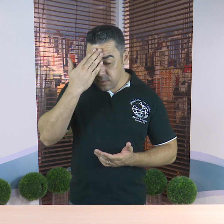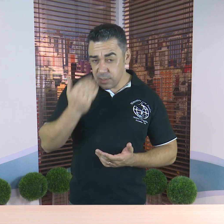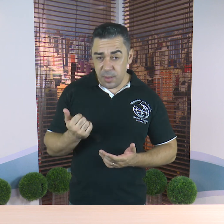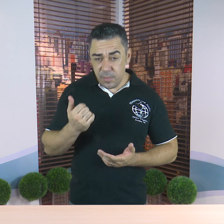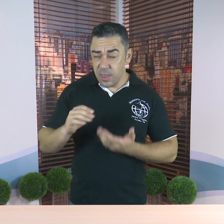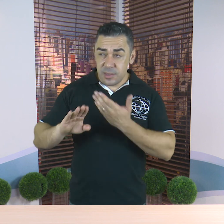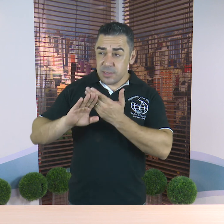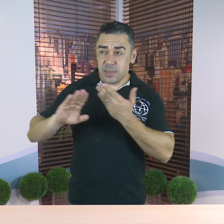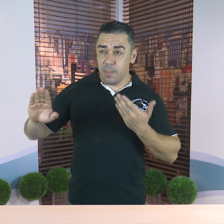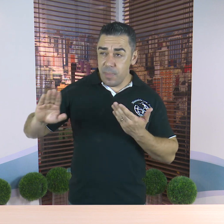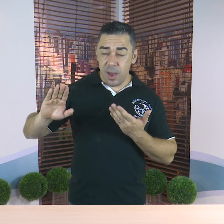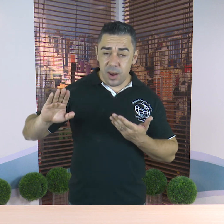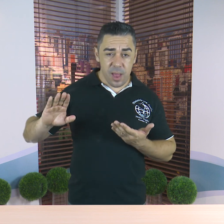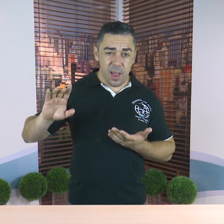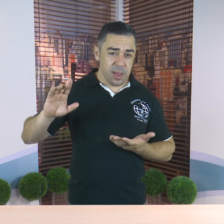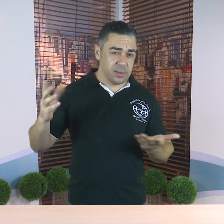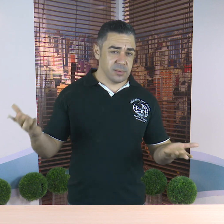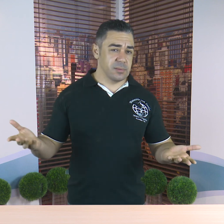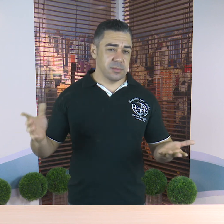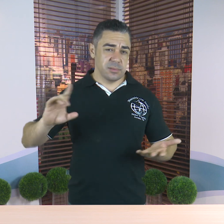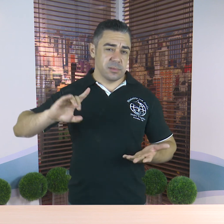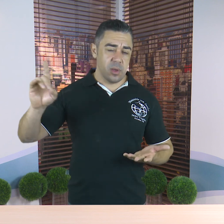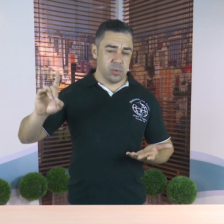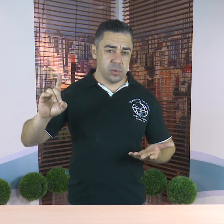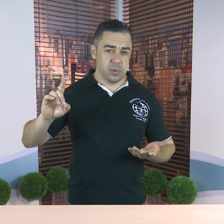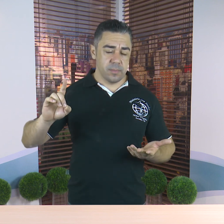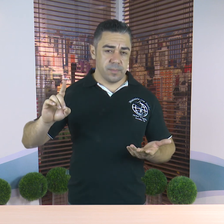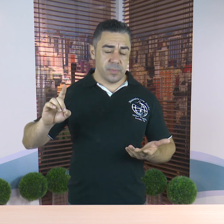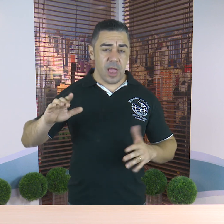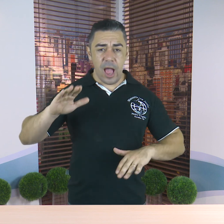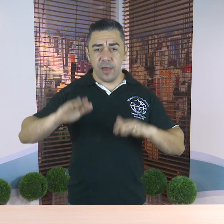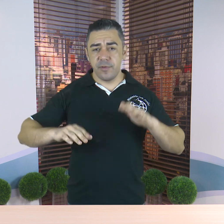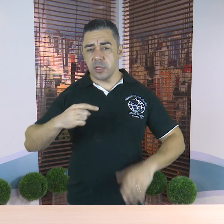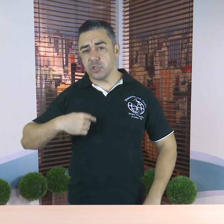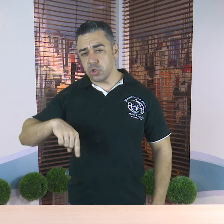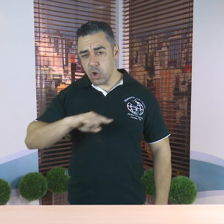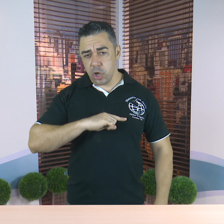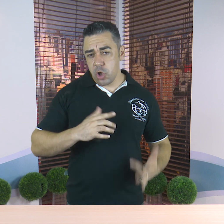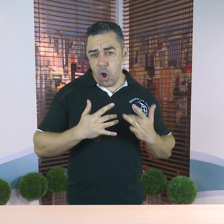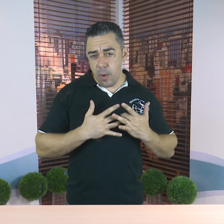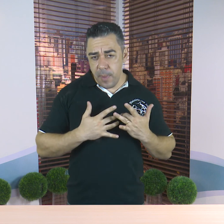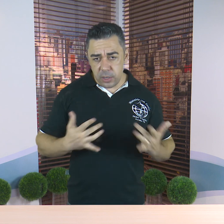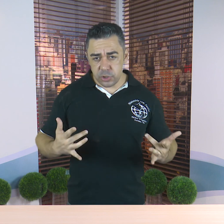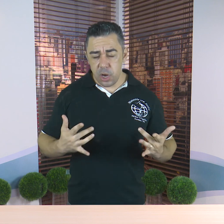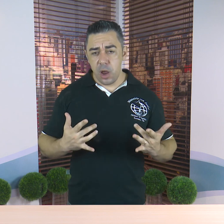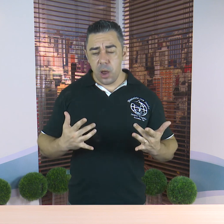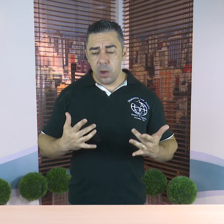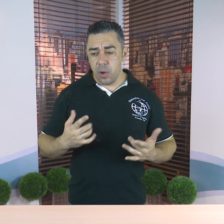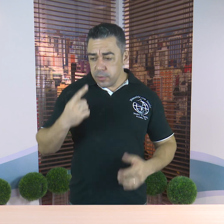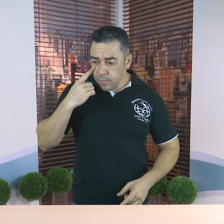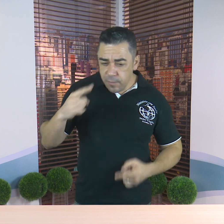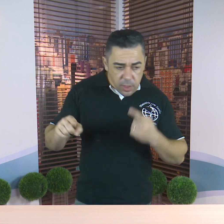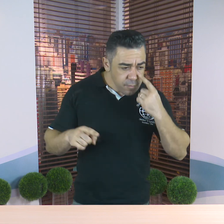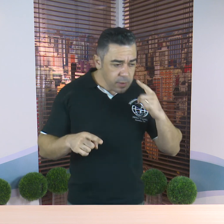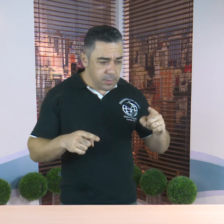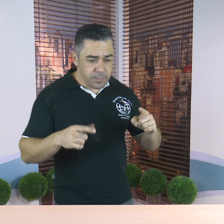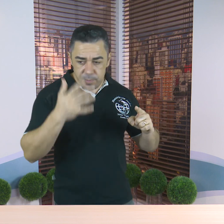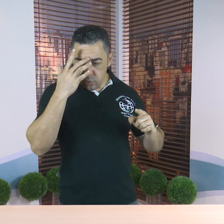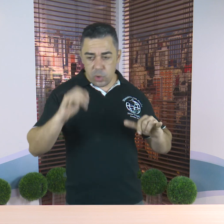mente e do coração de Deus. Por causa da nossa compaixão, não gostamos de ver as pessoas sofrendo. Do mesmo